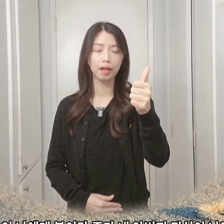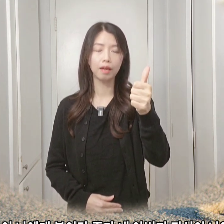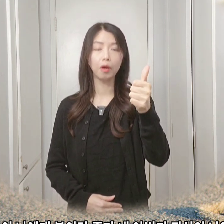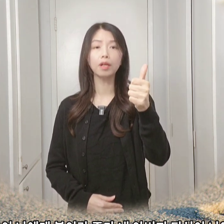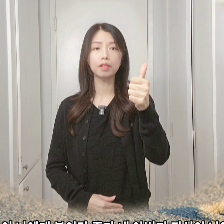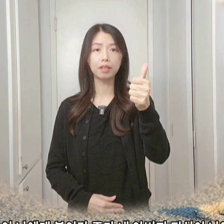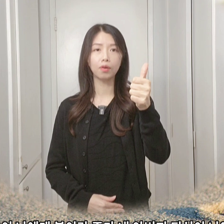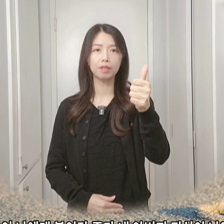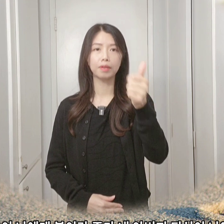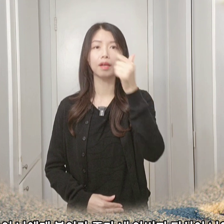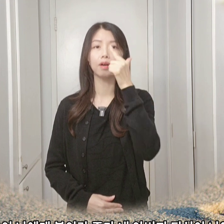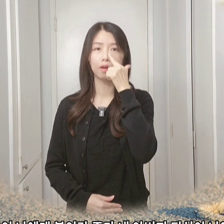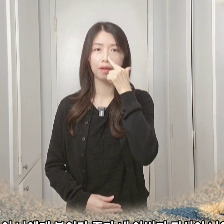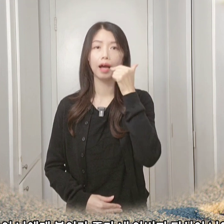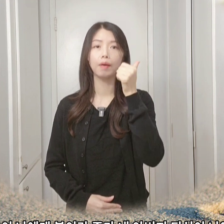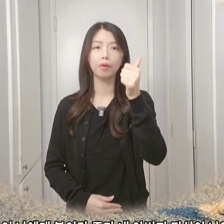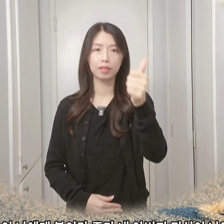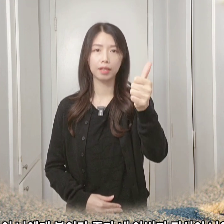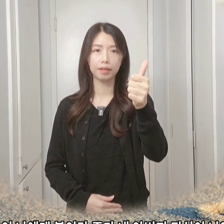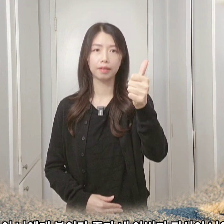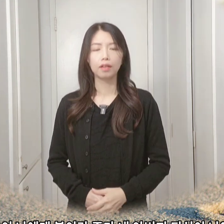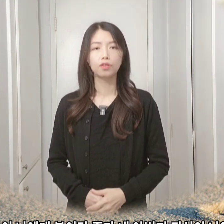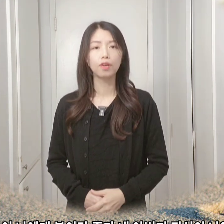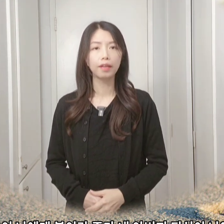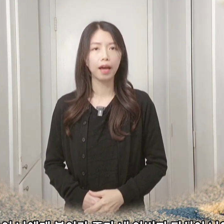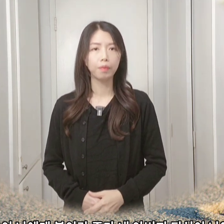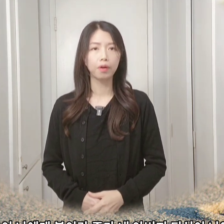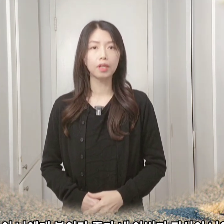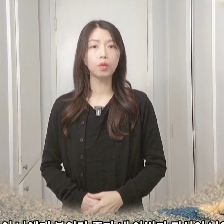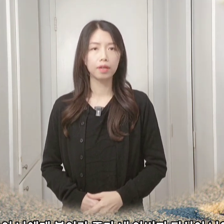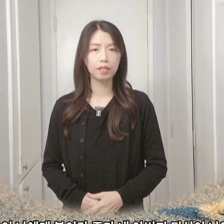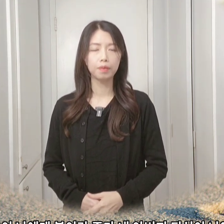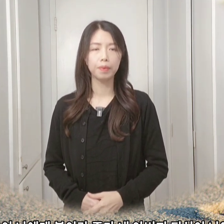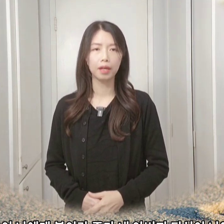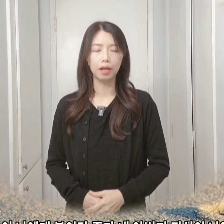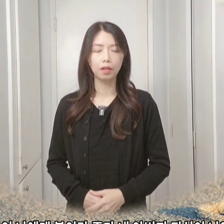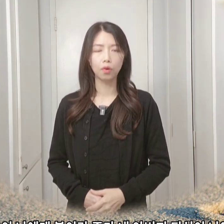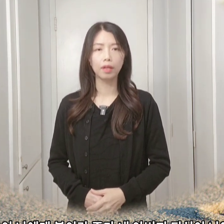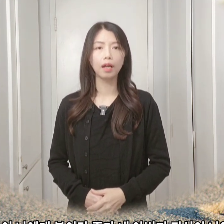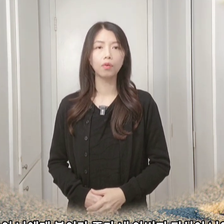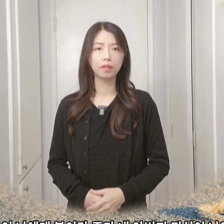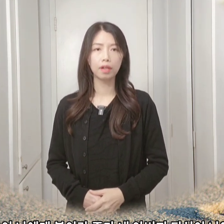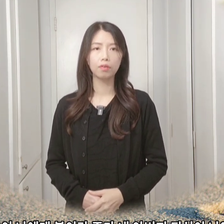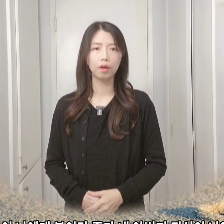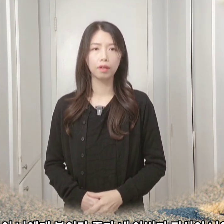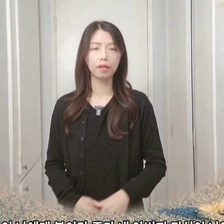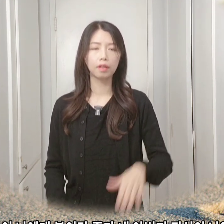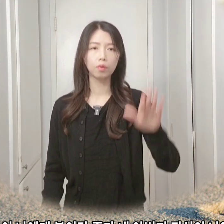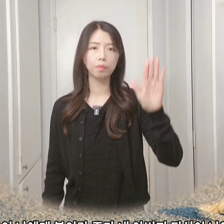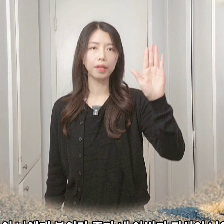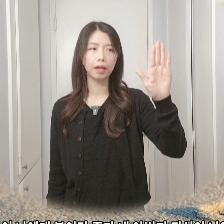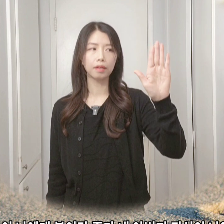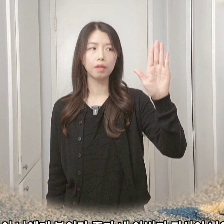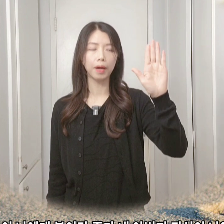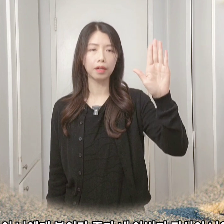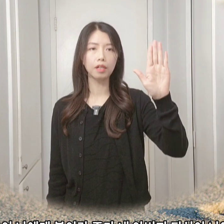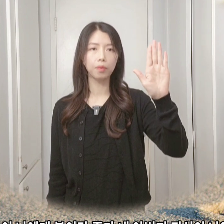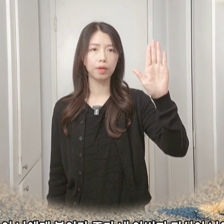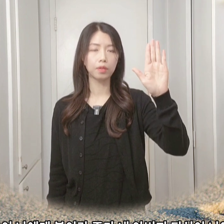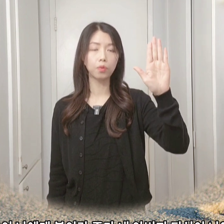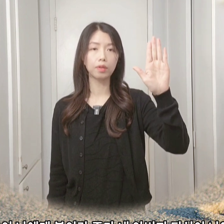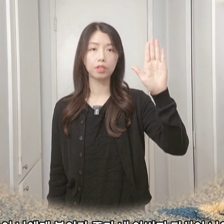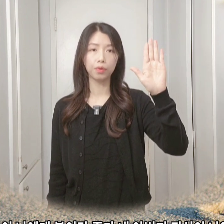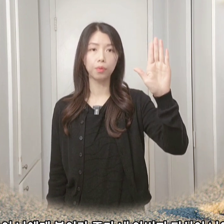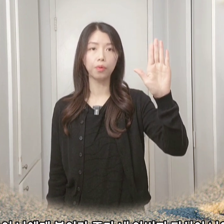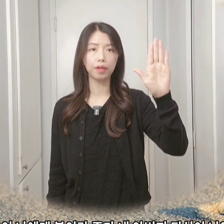상관없습니다. 편하신 대로 하시면 돼요. 아버지. 주가 내 아버지 되심이. 되다라고 하는 뜻의 수어는 손바닥을 밖을